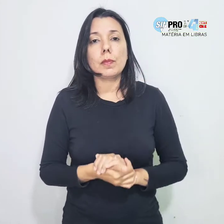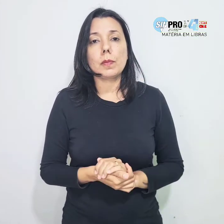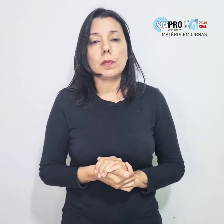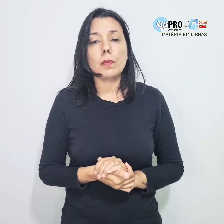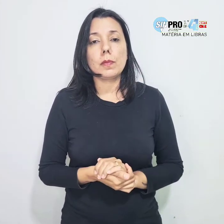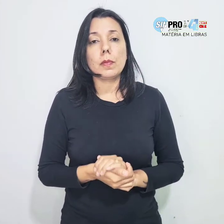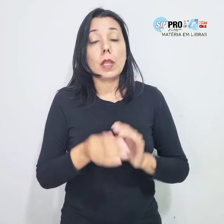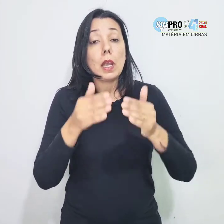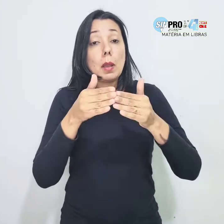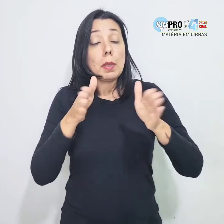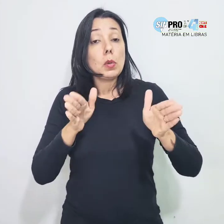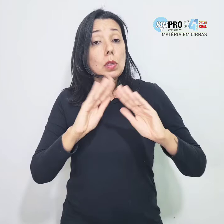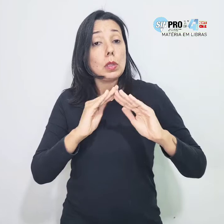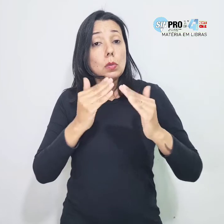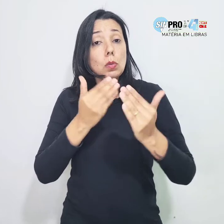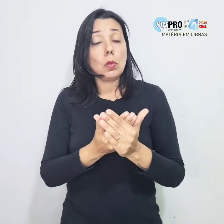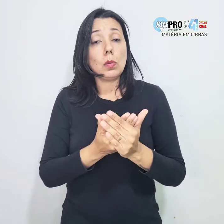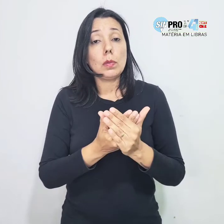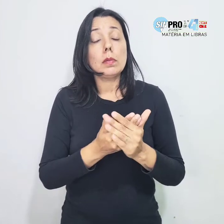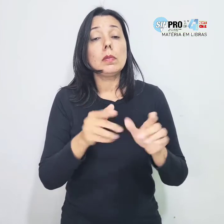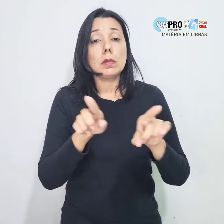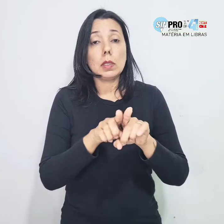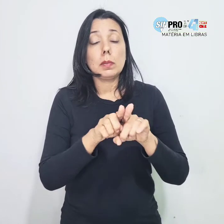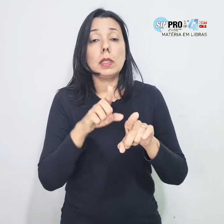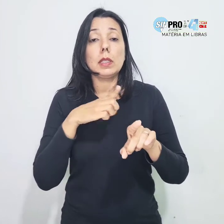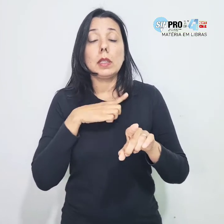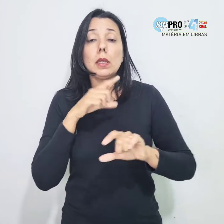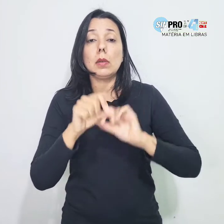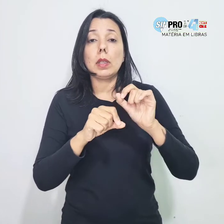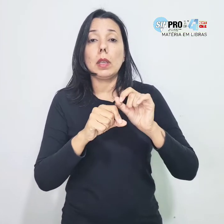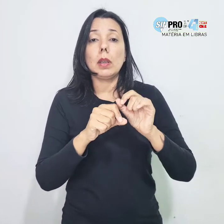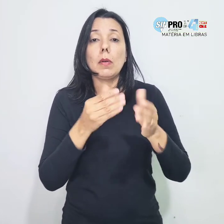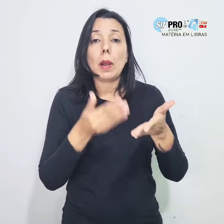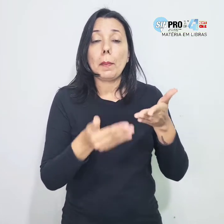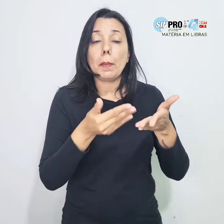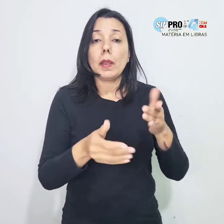A reabertura das escolas também teria um efeito cascata na sociedade.